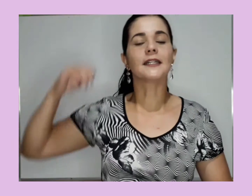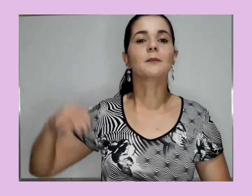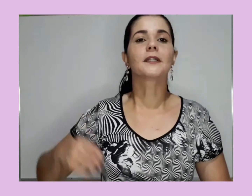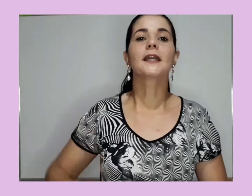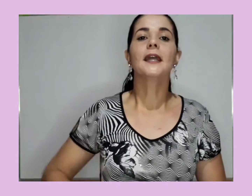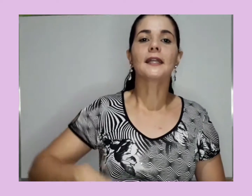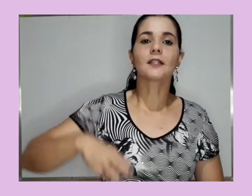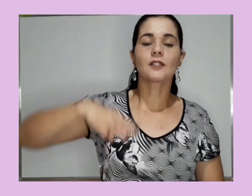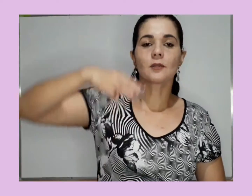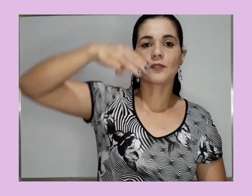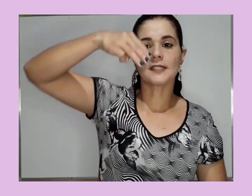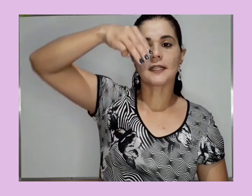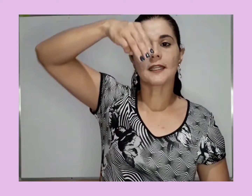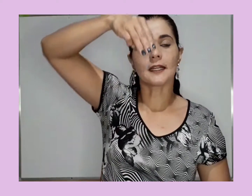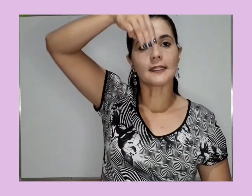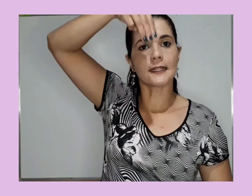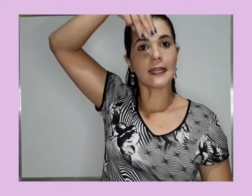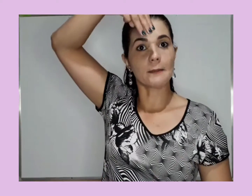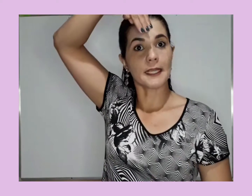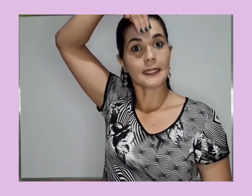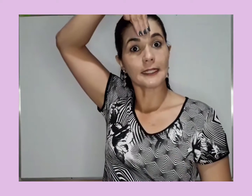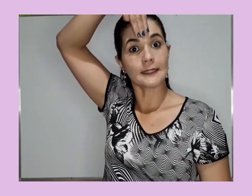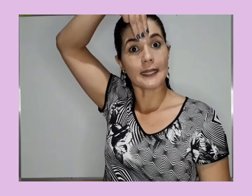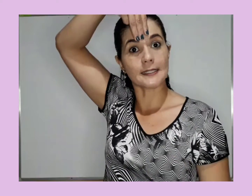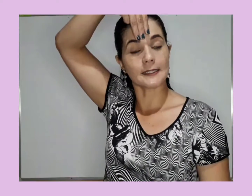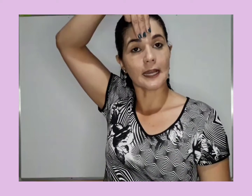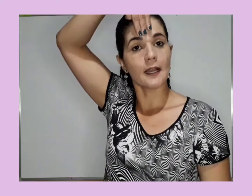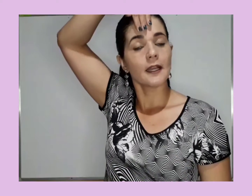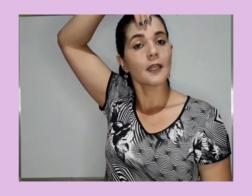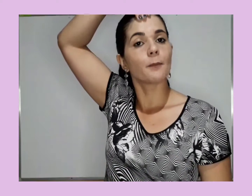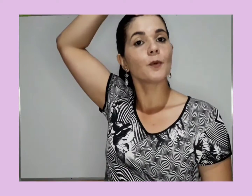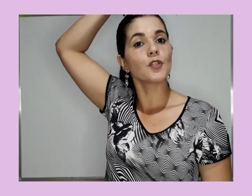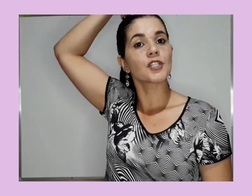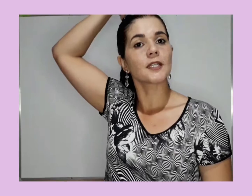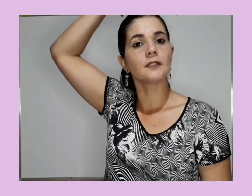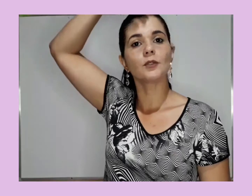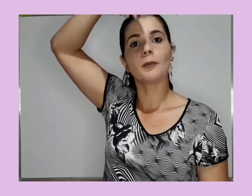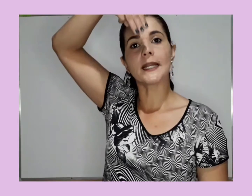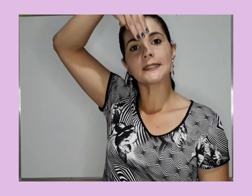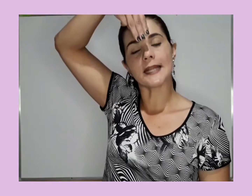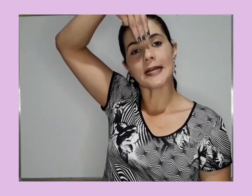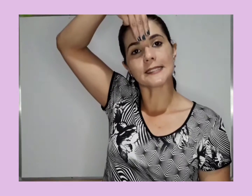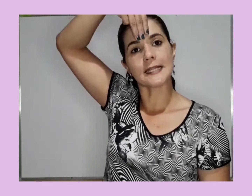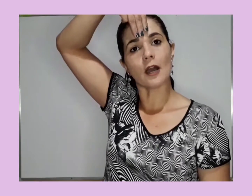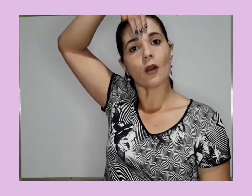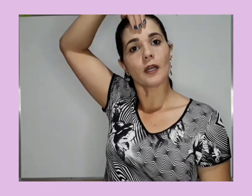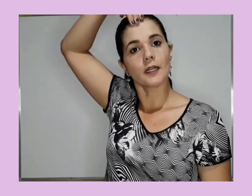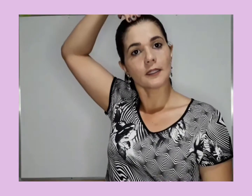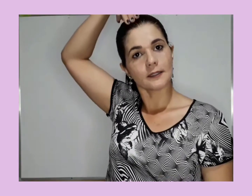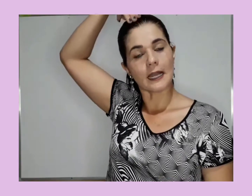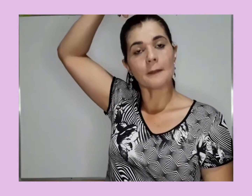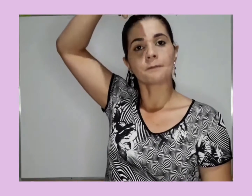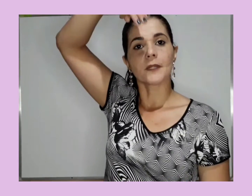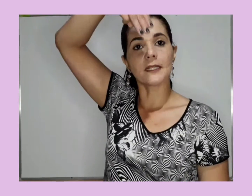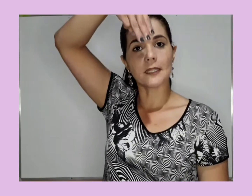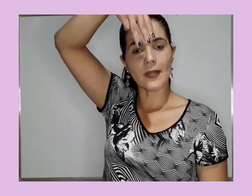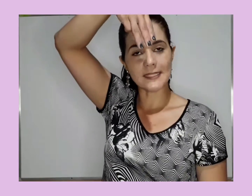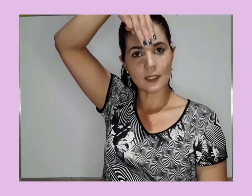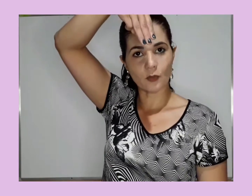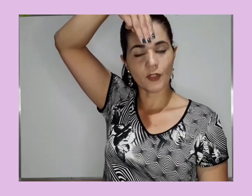derrama, né? Então, nós vamos fazer aqui a letra M aqui na testa, tá? E puxando para trás, tá? Ó, tá? Então, essa é a